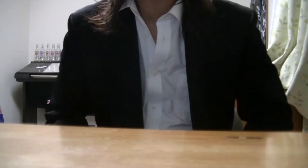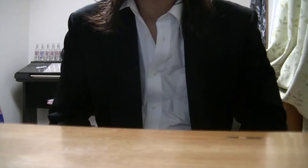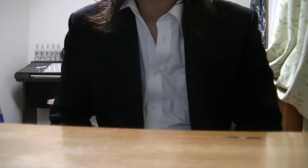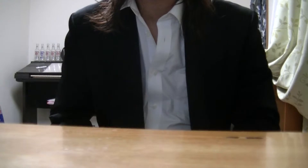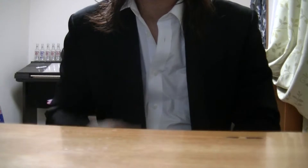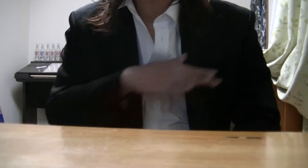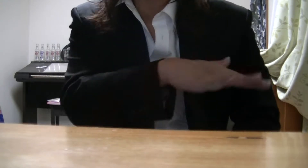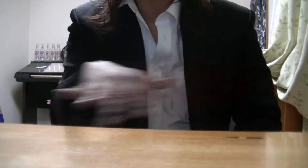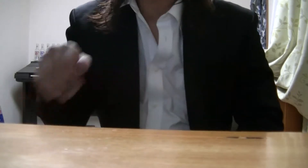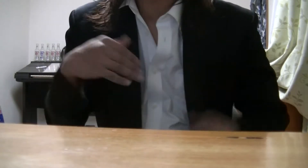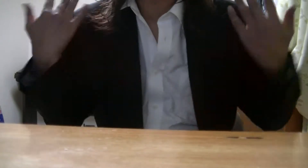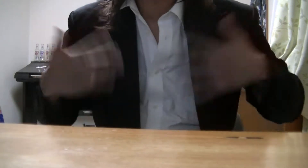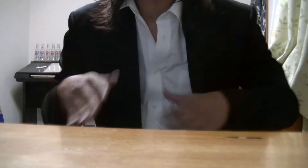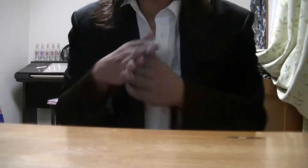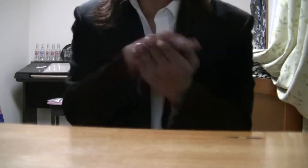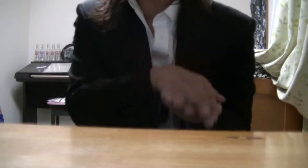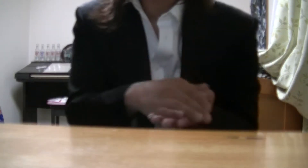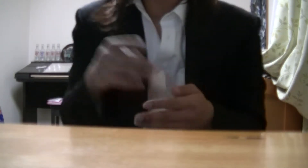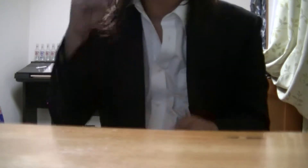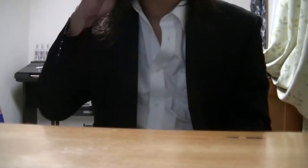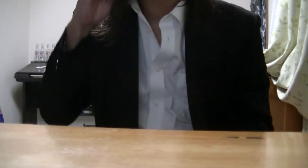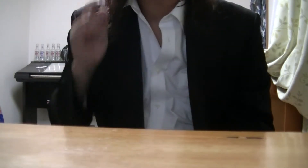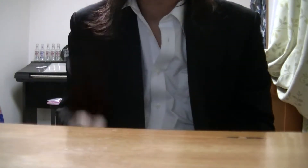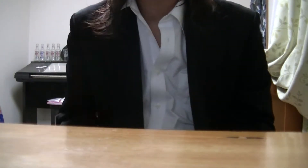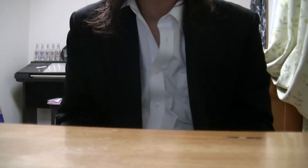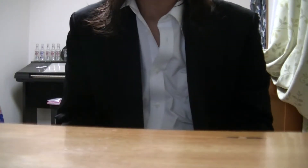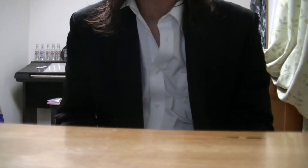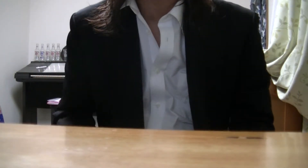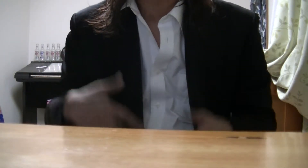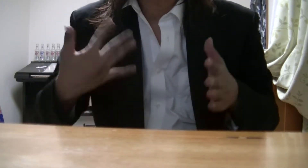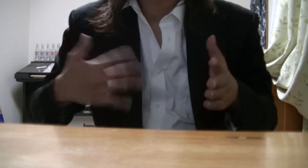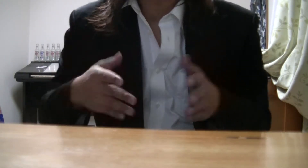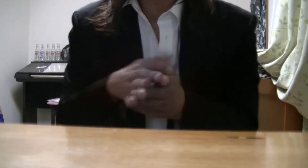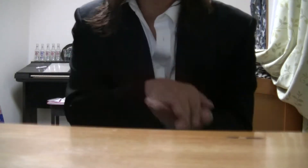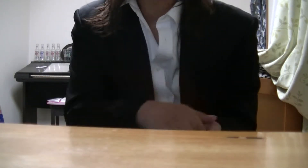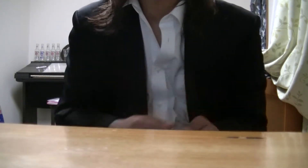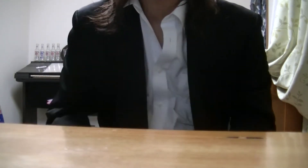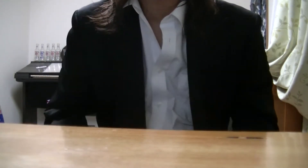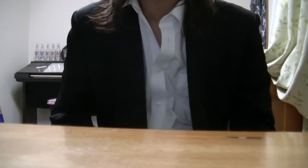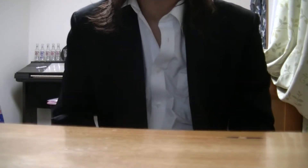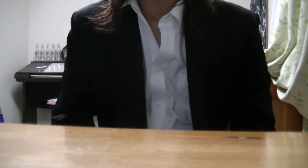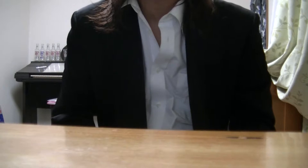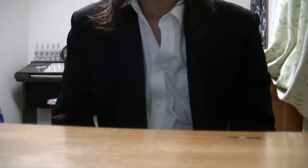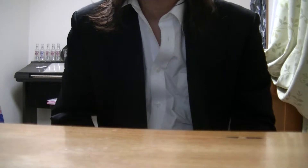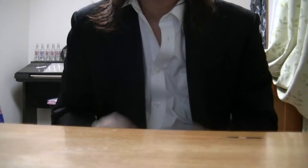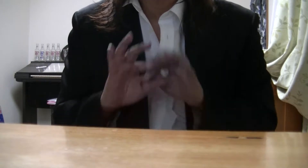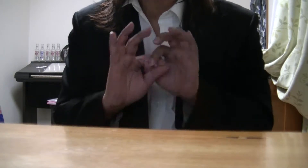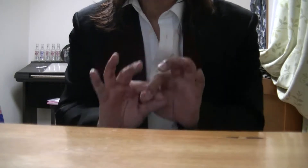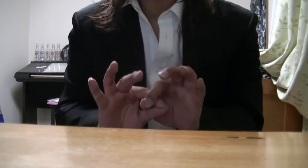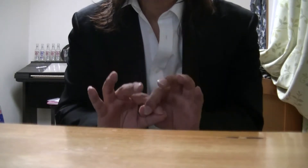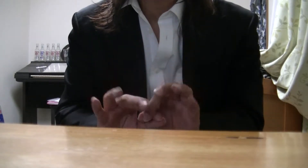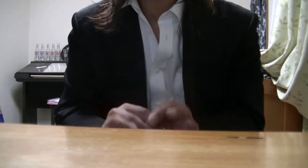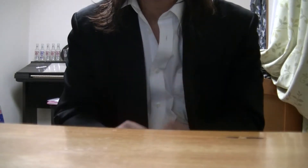な疲れて死んでいくんよ、まだまだ死ぬんよ。だからね、私は